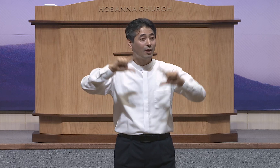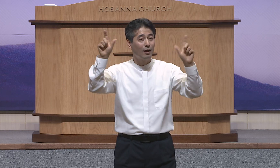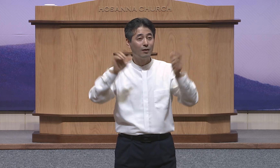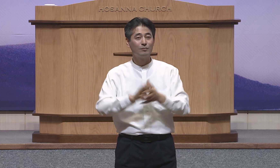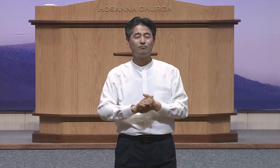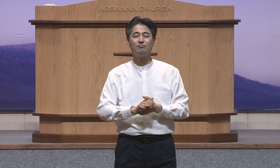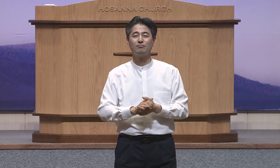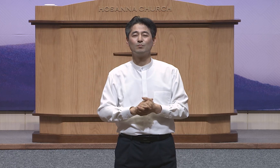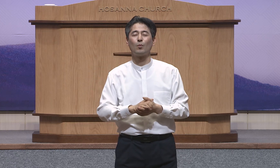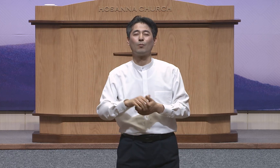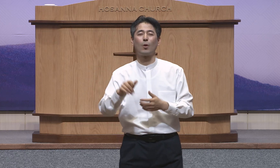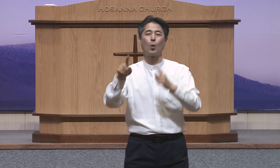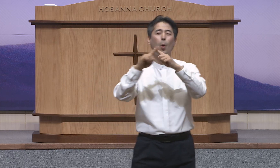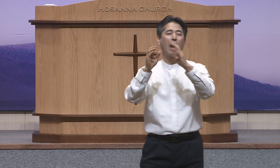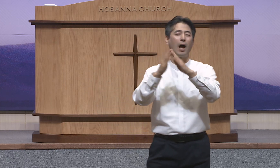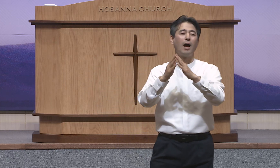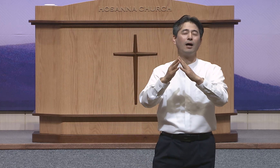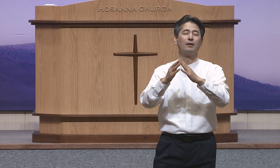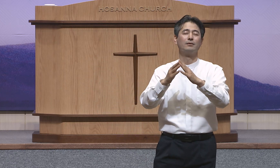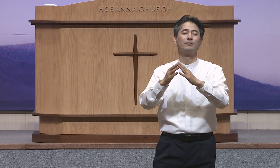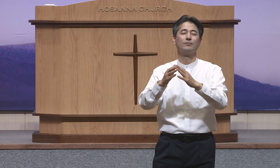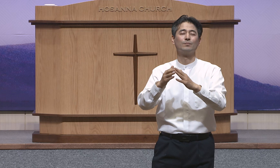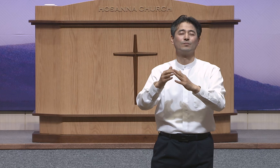그런 날을 보내고